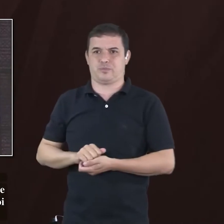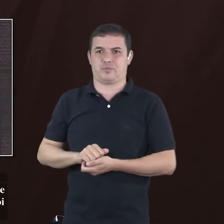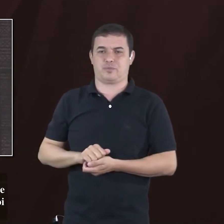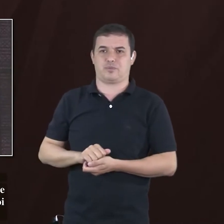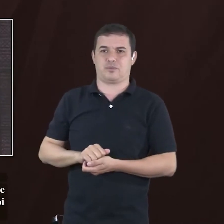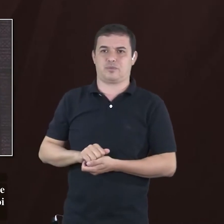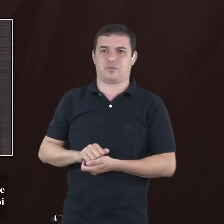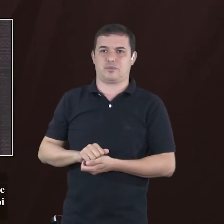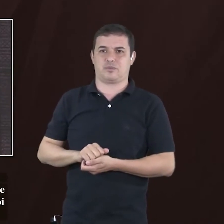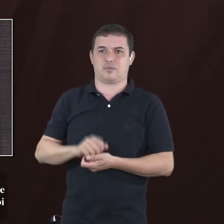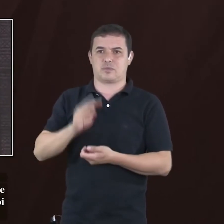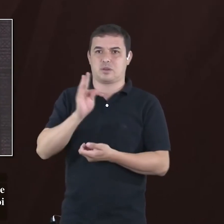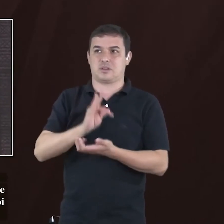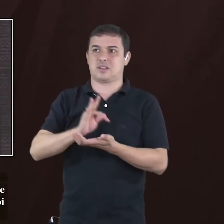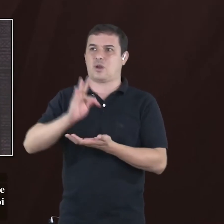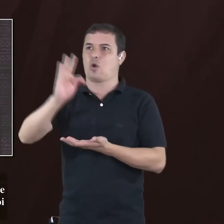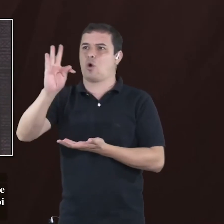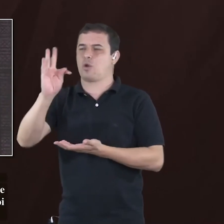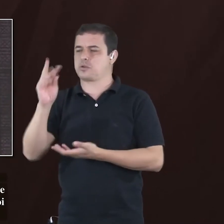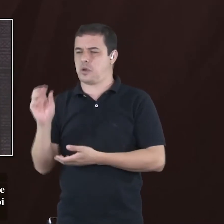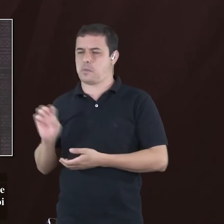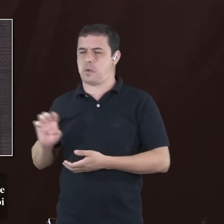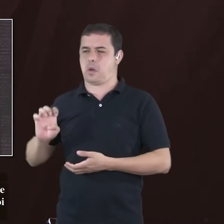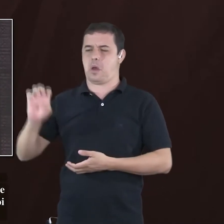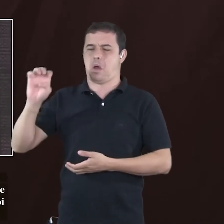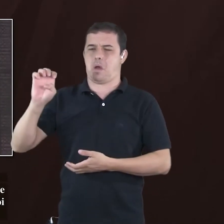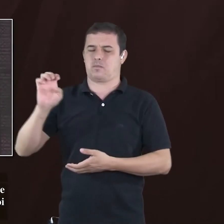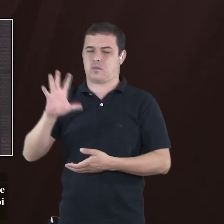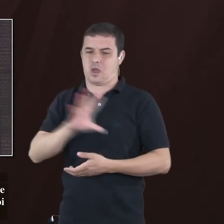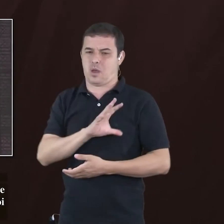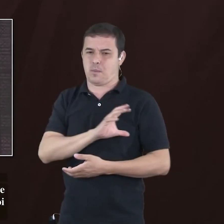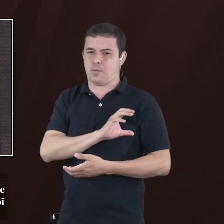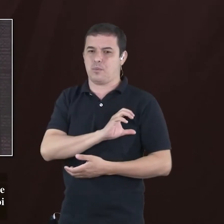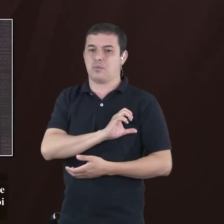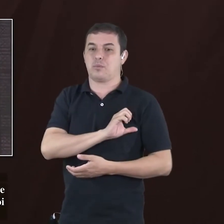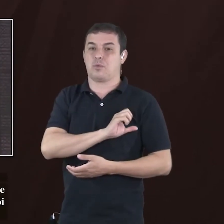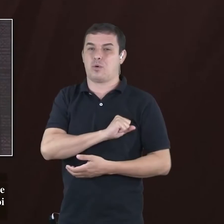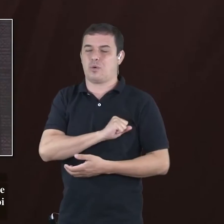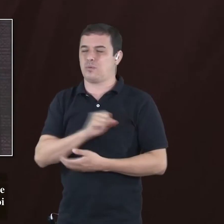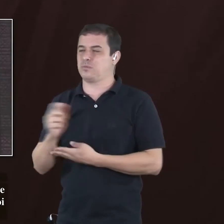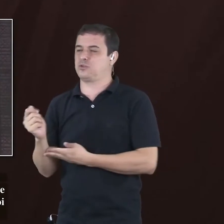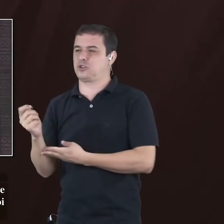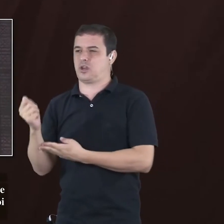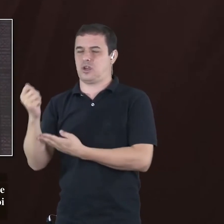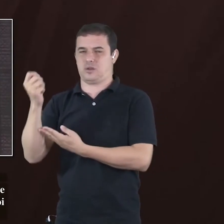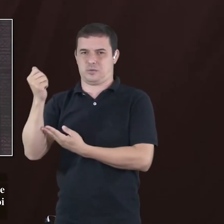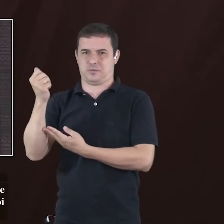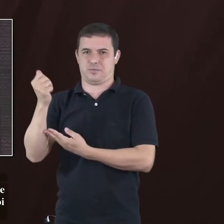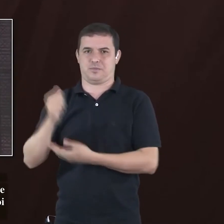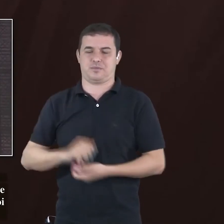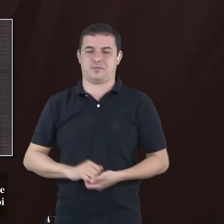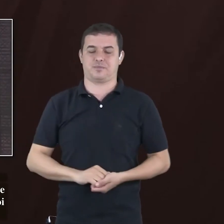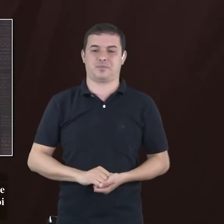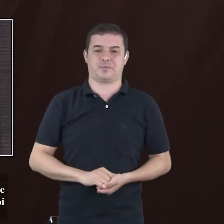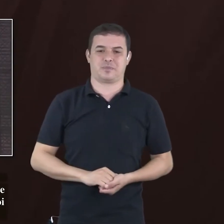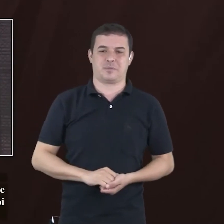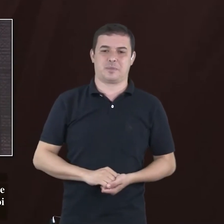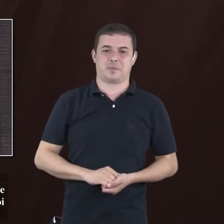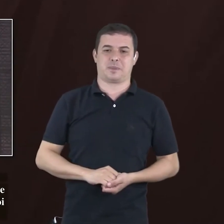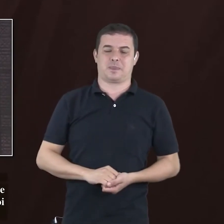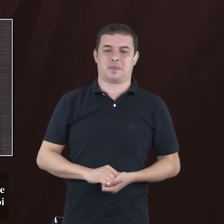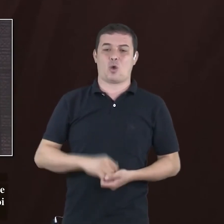ricos. Amar o presente século, irmão, certamente acaba amando o dinheiro. Crescente foi